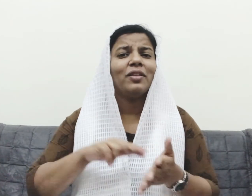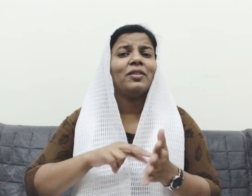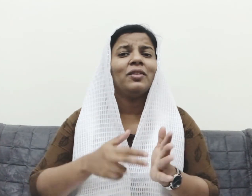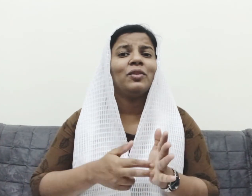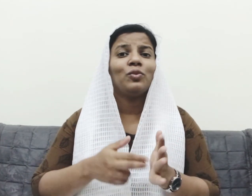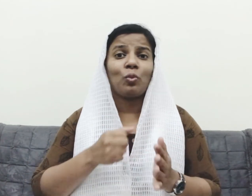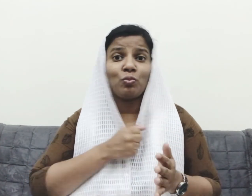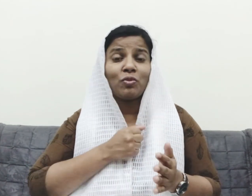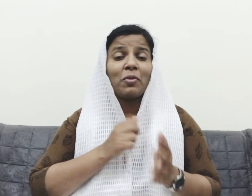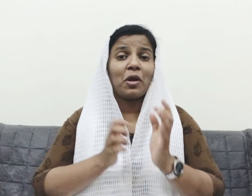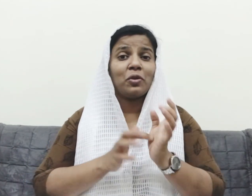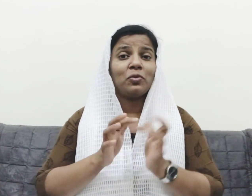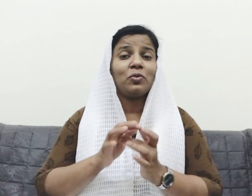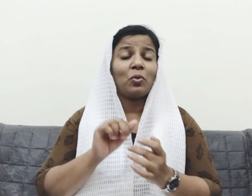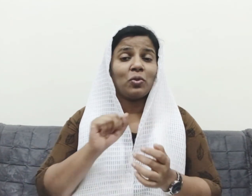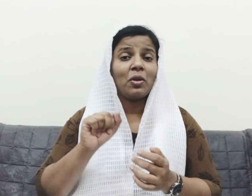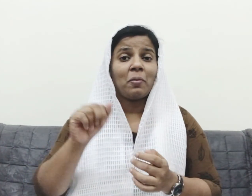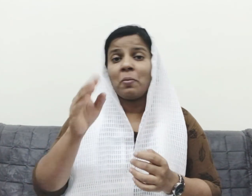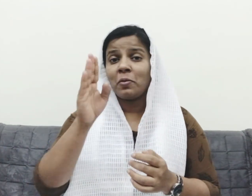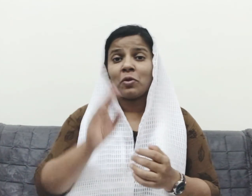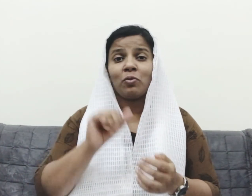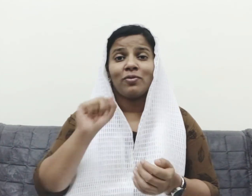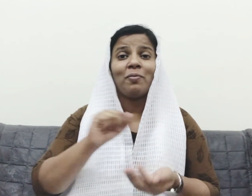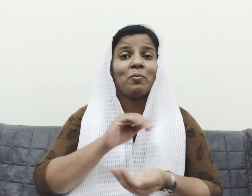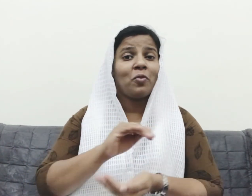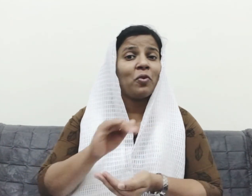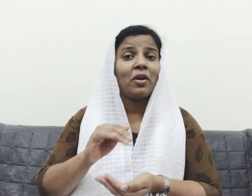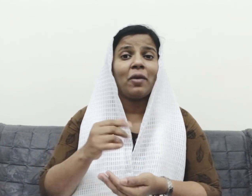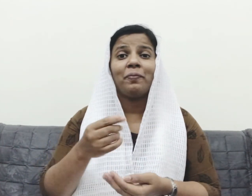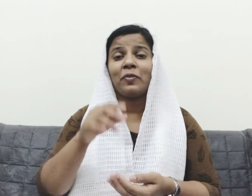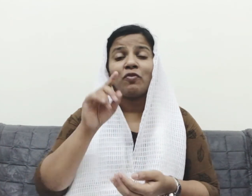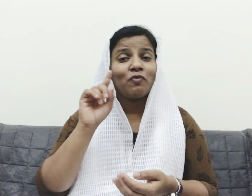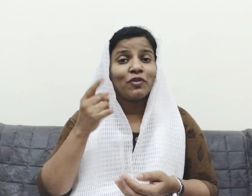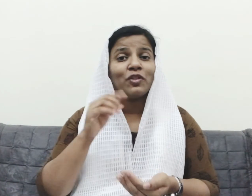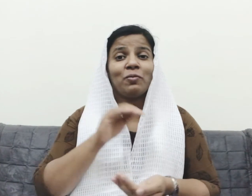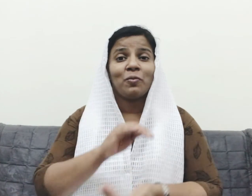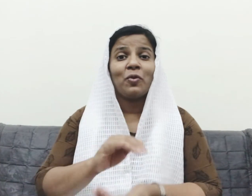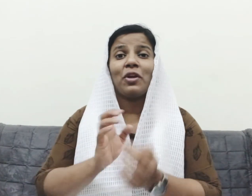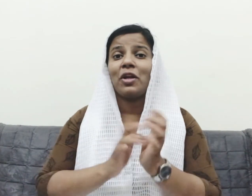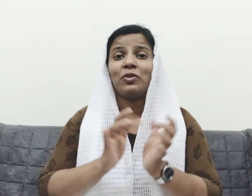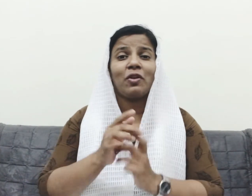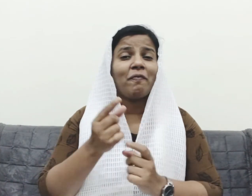തൻ്റെ പുത്രനെ, തൻ്റെ ഏകജാതനായ പുത്രനെ, ആദ്യജാതനായ പുത്രനെ ആദരിക്കാതെ